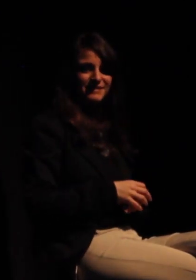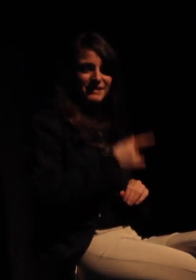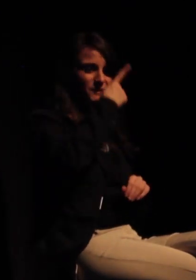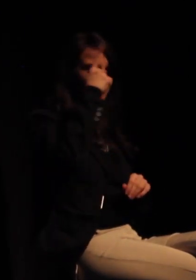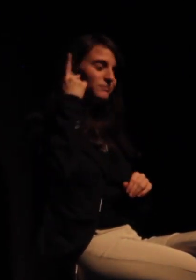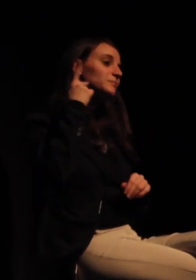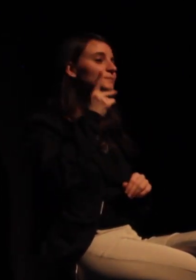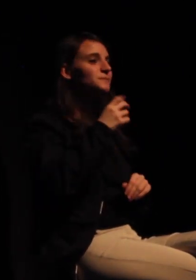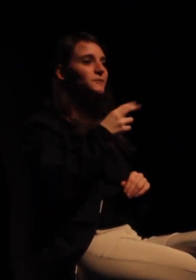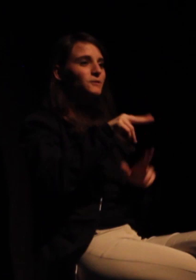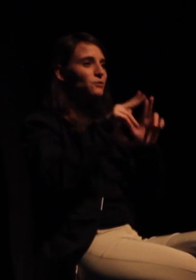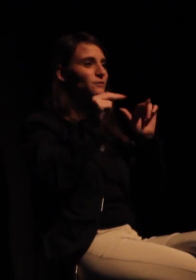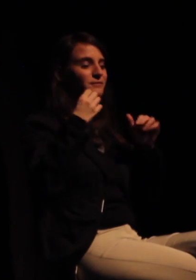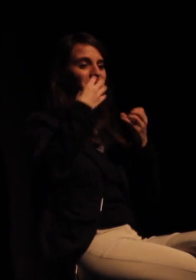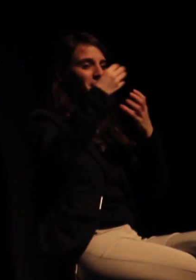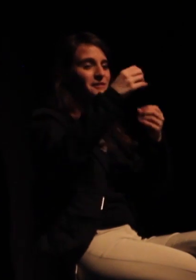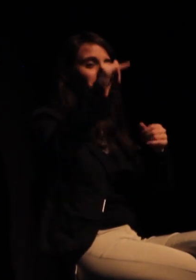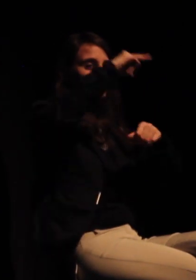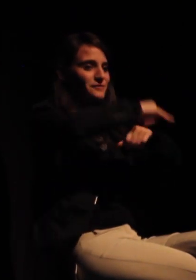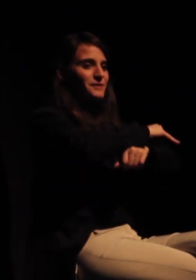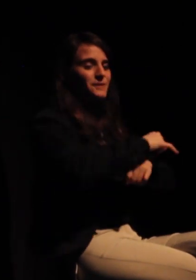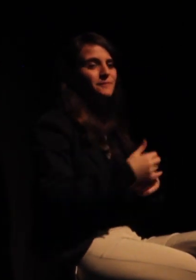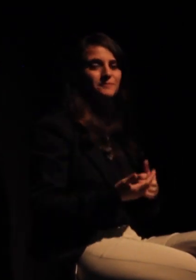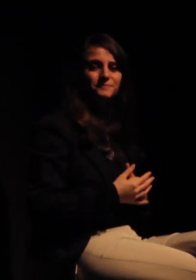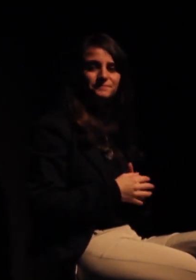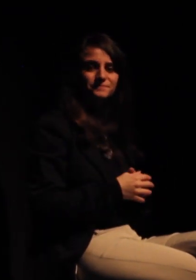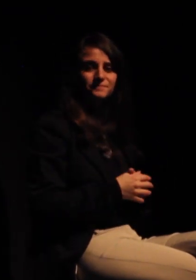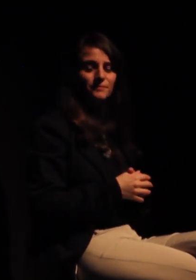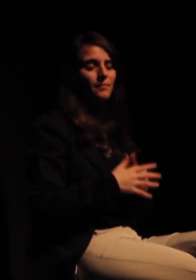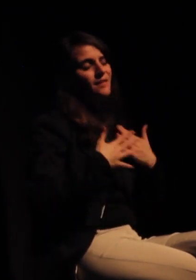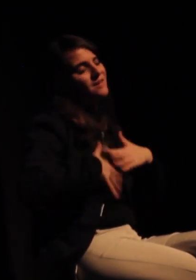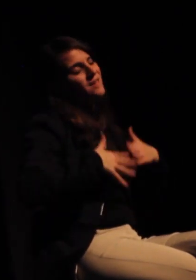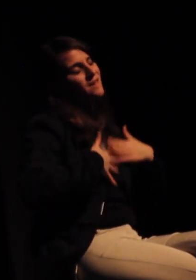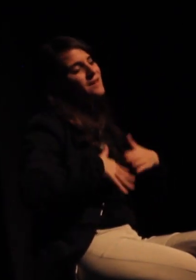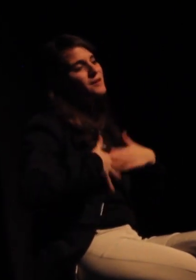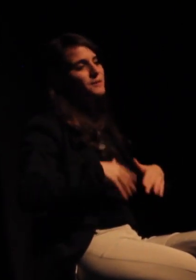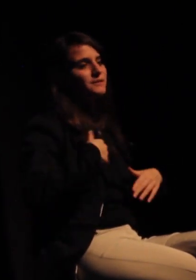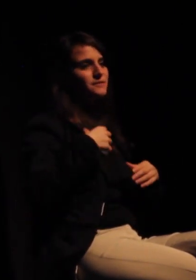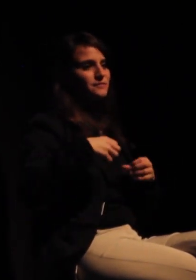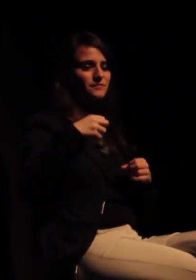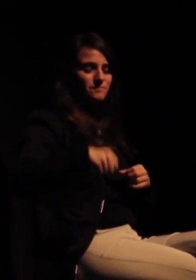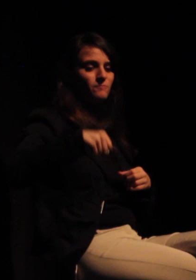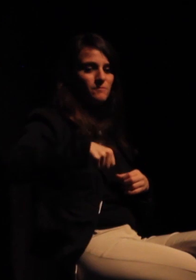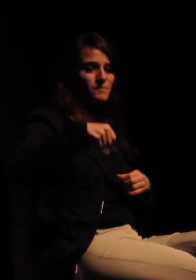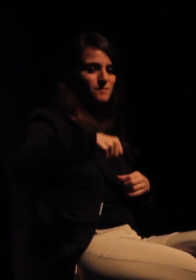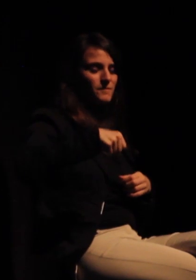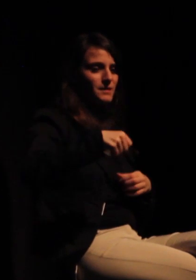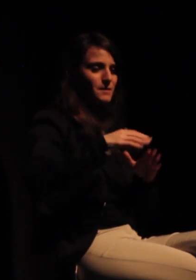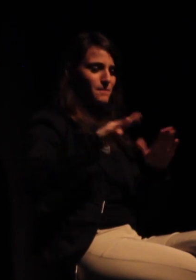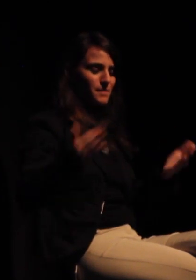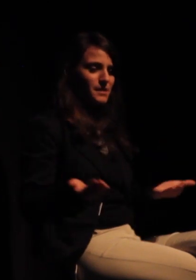que viajam de avião, mas são mal educadas. Acabou, eu viajo com uma mala só pequena, porque são